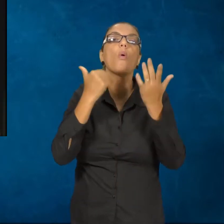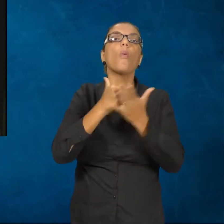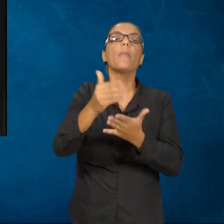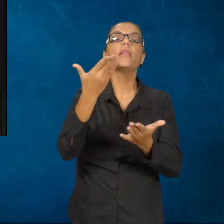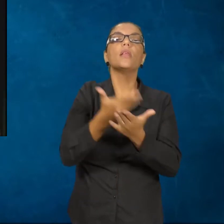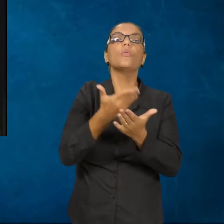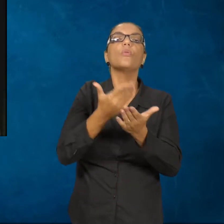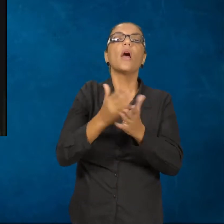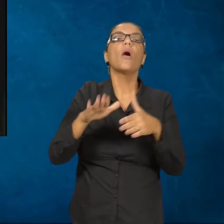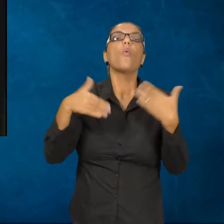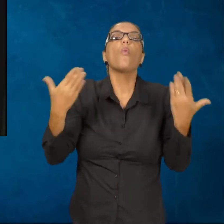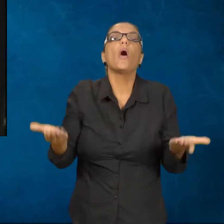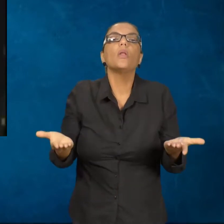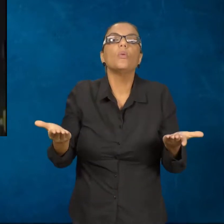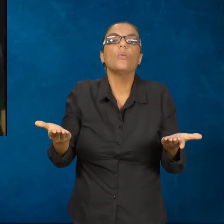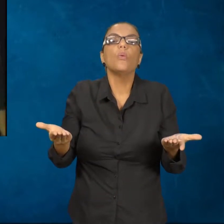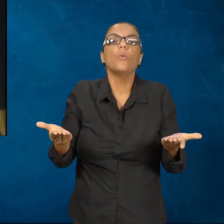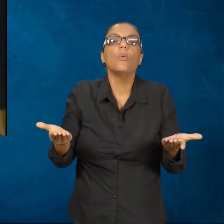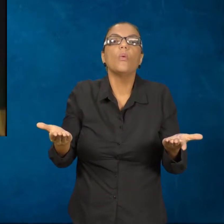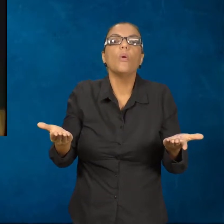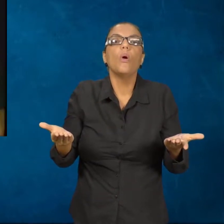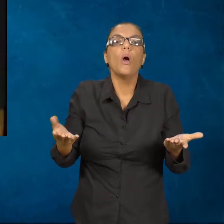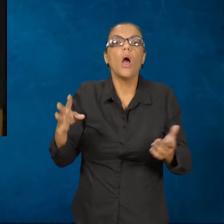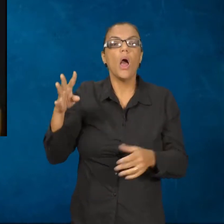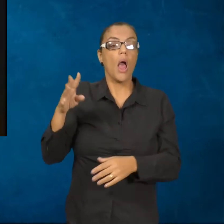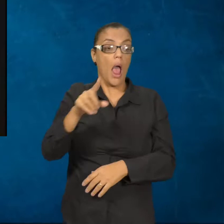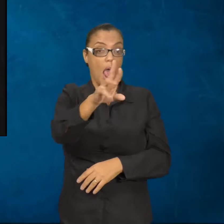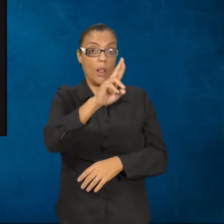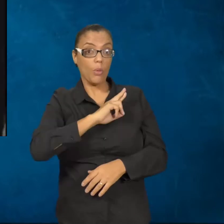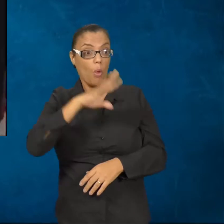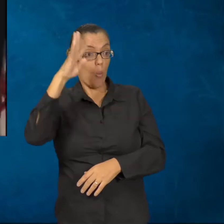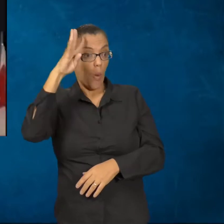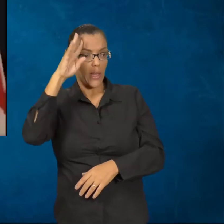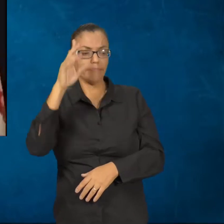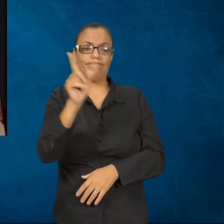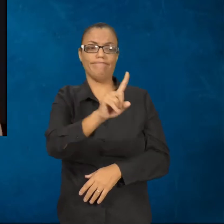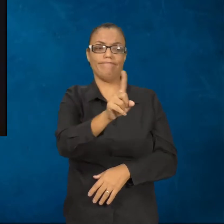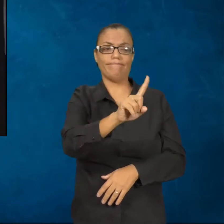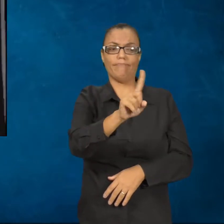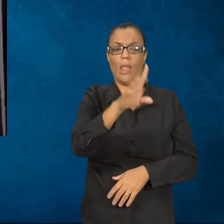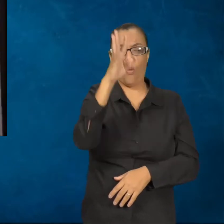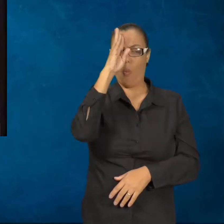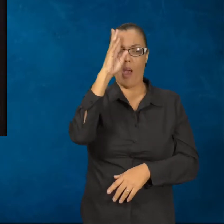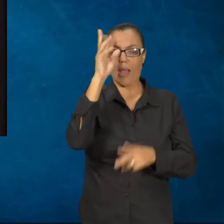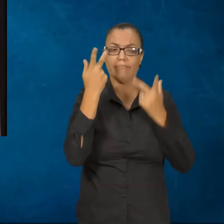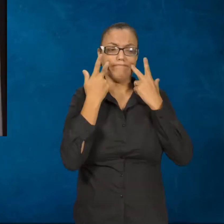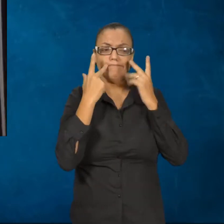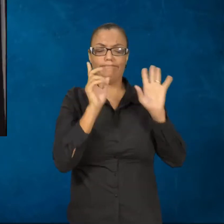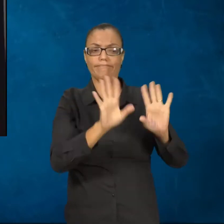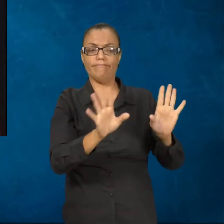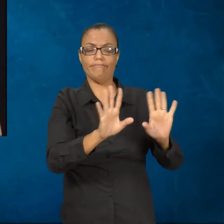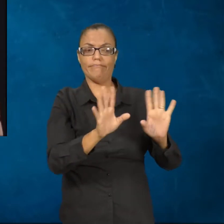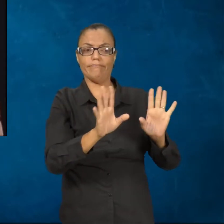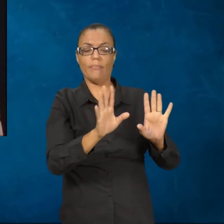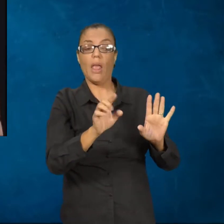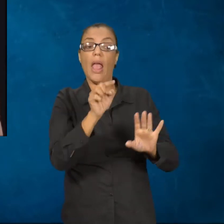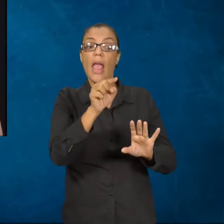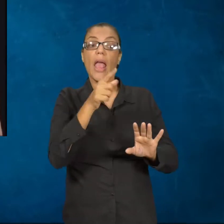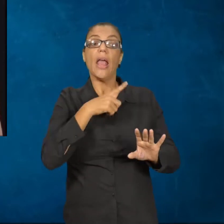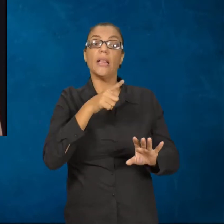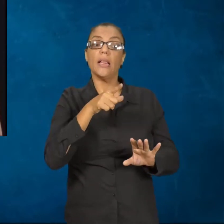na quarta não é normal. Na quarta é alguém que tem visão a longo prazo. É o chamado aluno lungimirante, o que planeja o futuro.